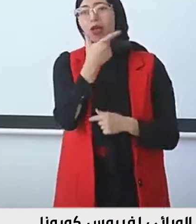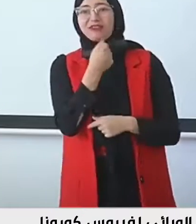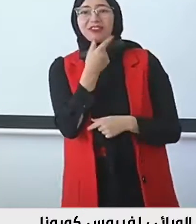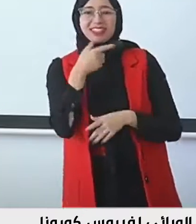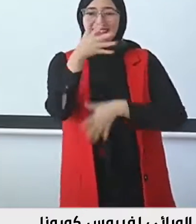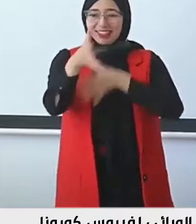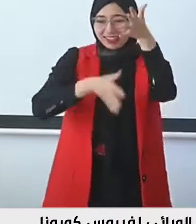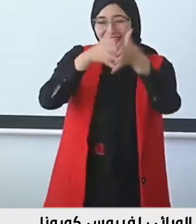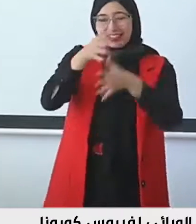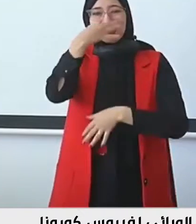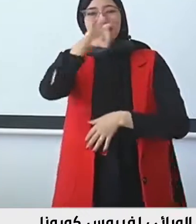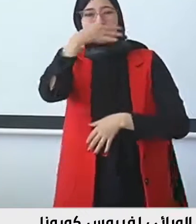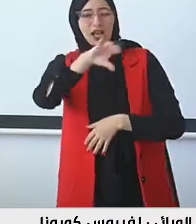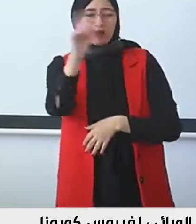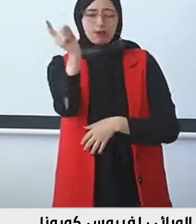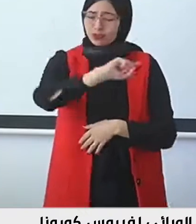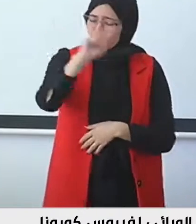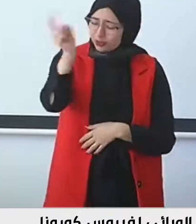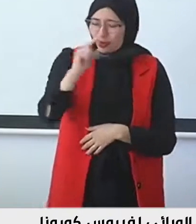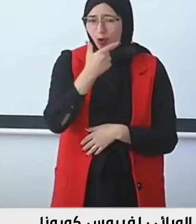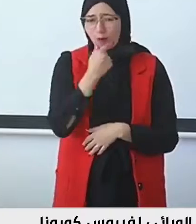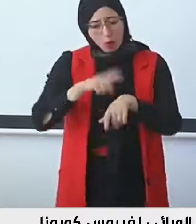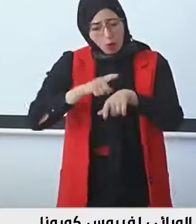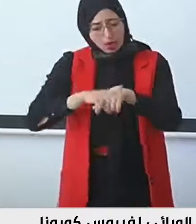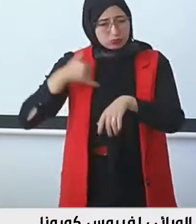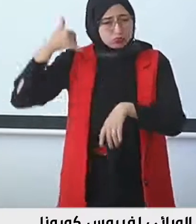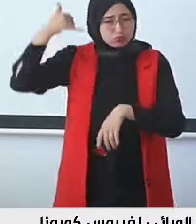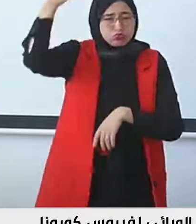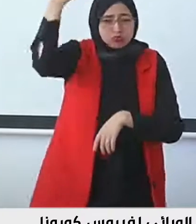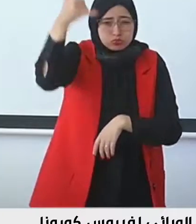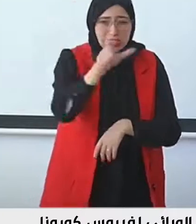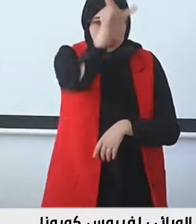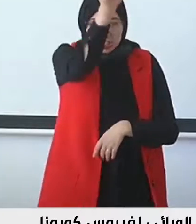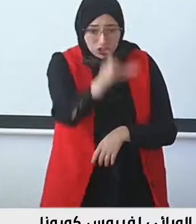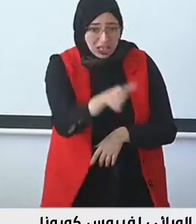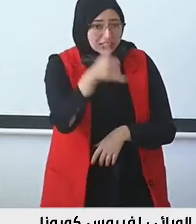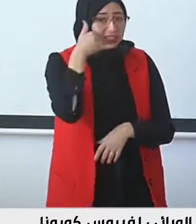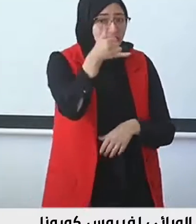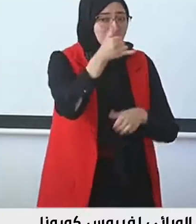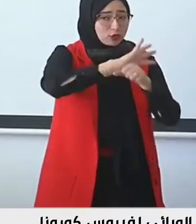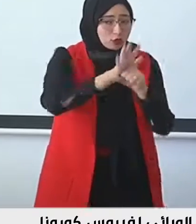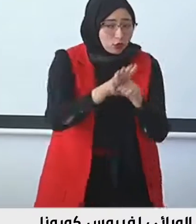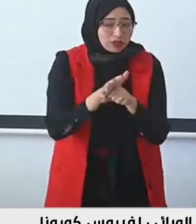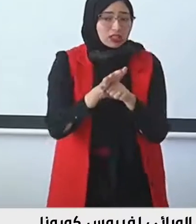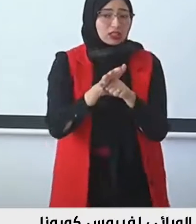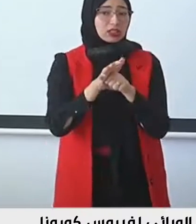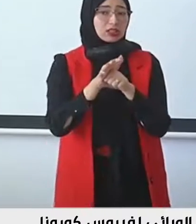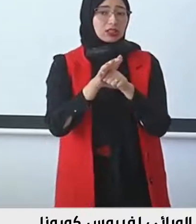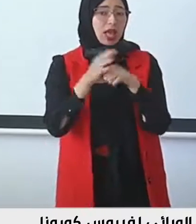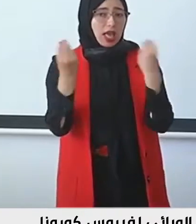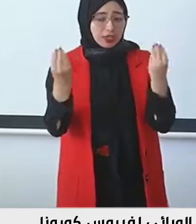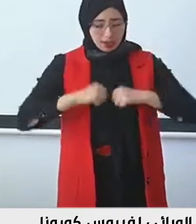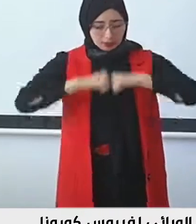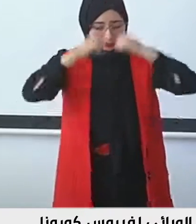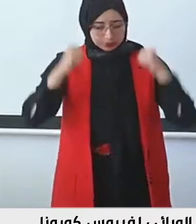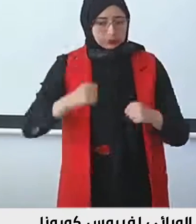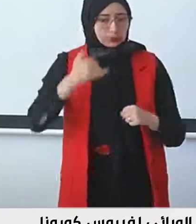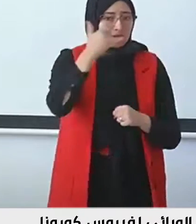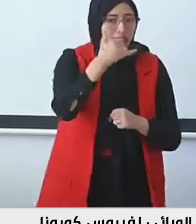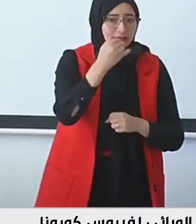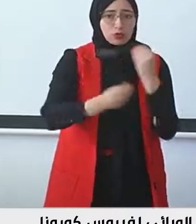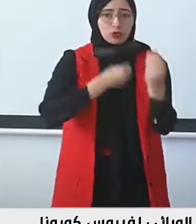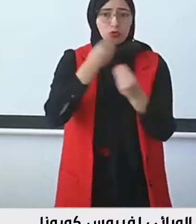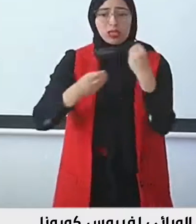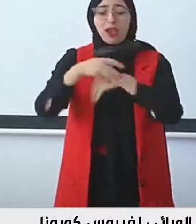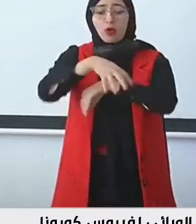سهله، لكن هي عمليه تتطلب برشا وقت. كل شخص نتصلوا به كسواء من المستوى المركزي ولا